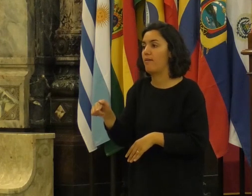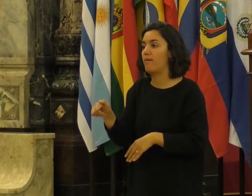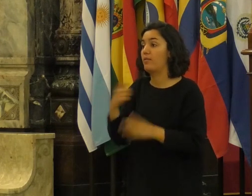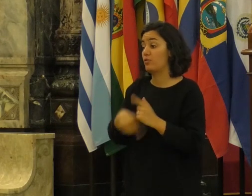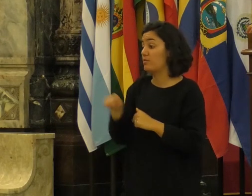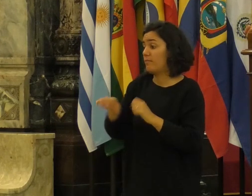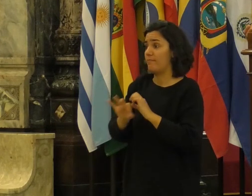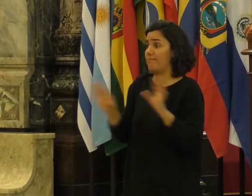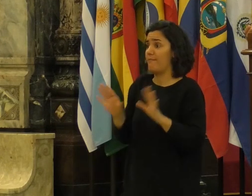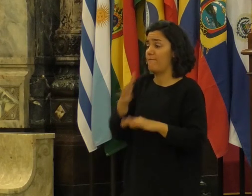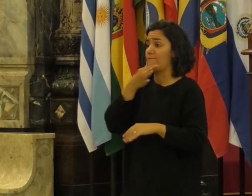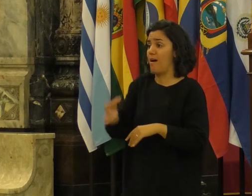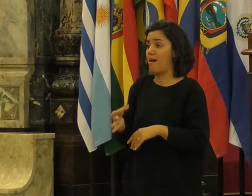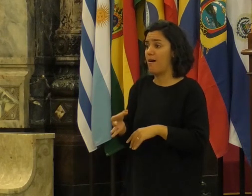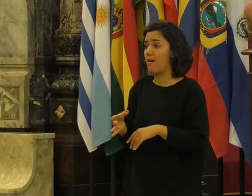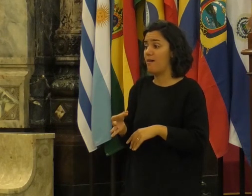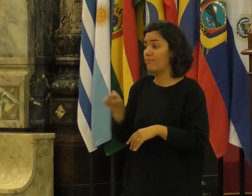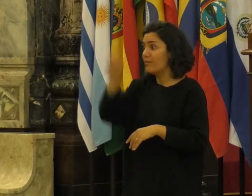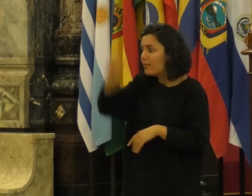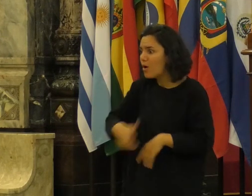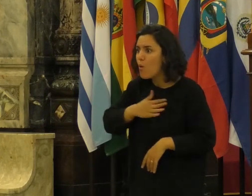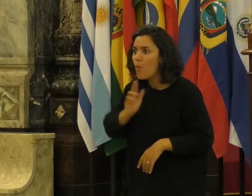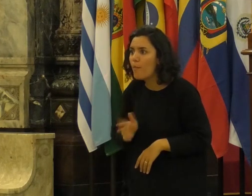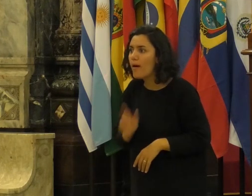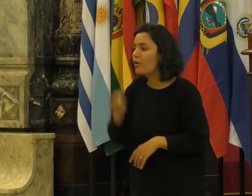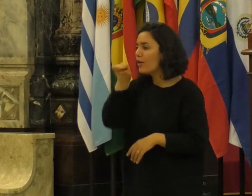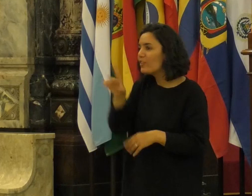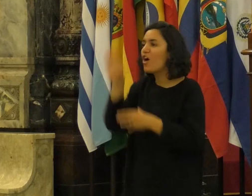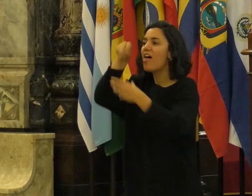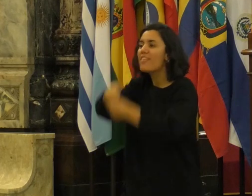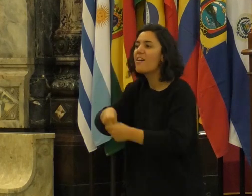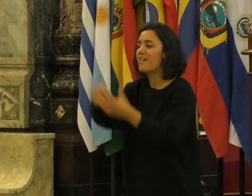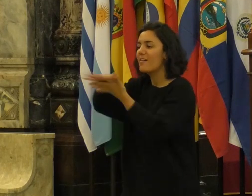Así de simple. Que es un ser humano, es parte del factor humano.